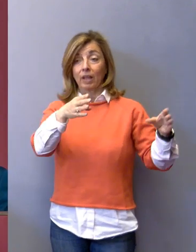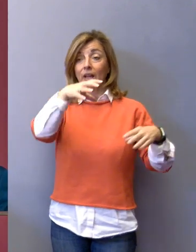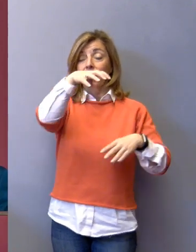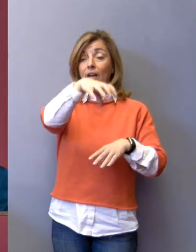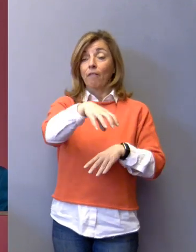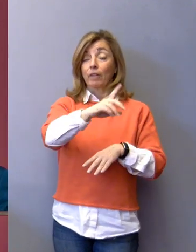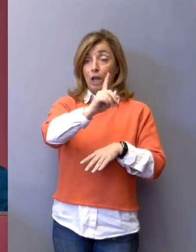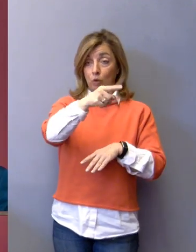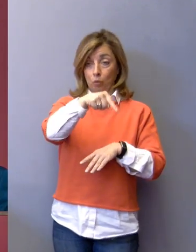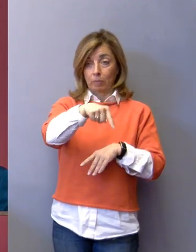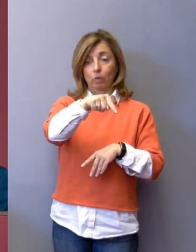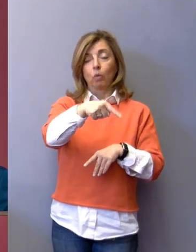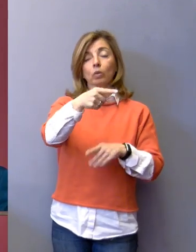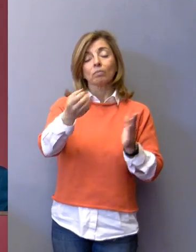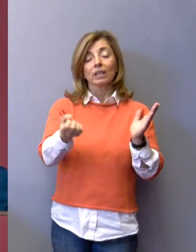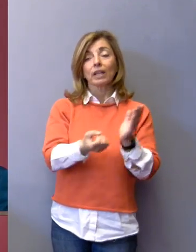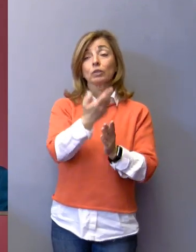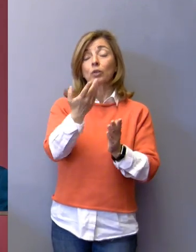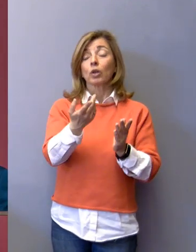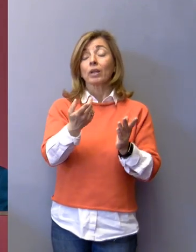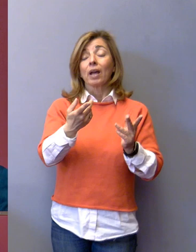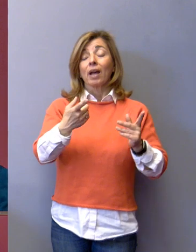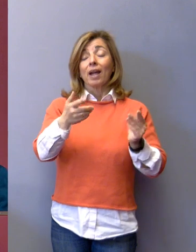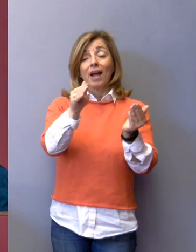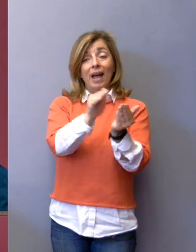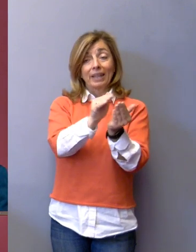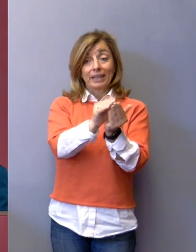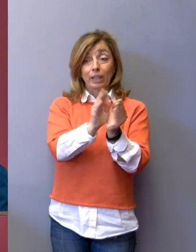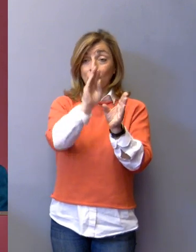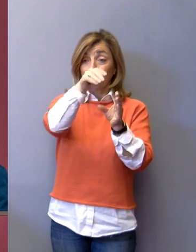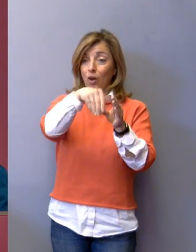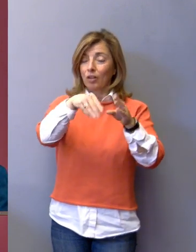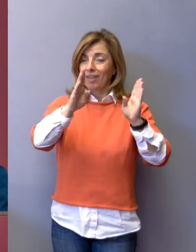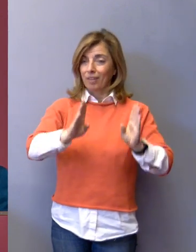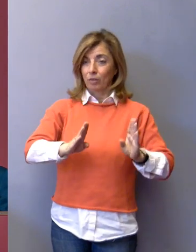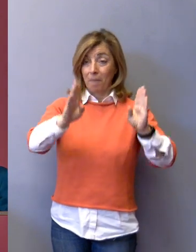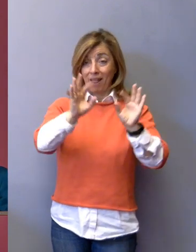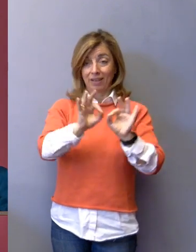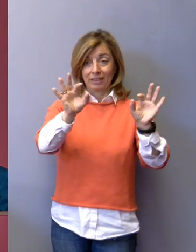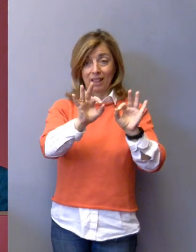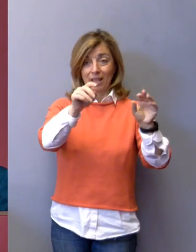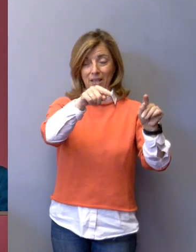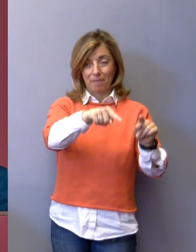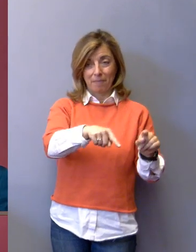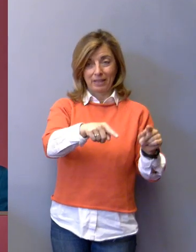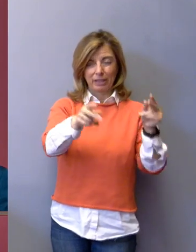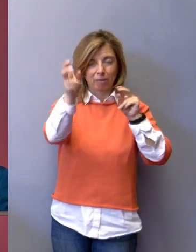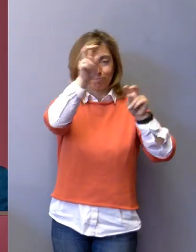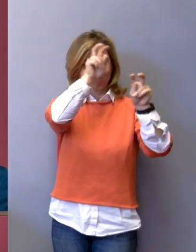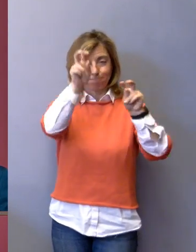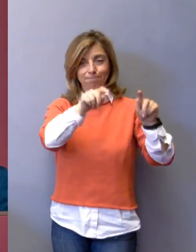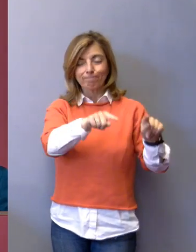la realizzazione del nuovo asilo nido nella palazzina liberty per l'importo di un milione